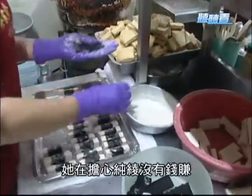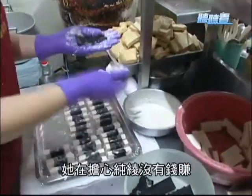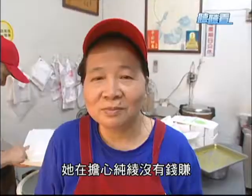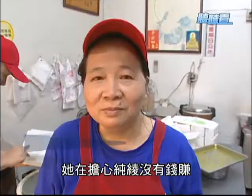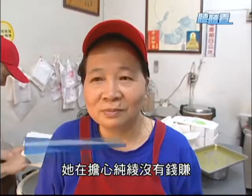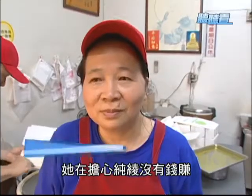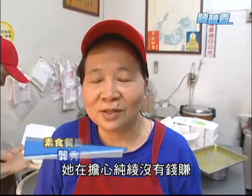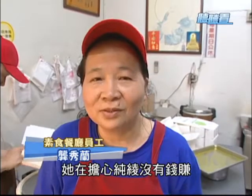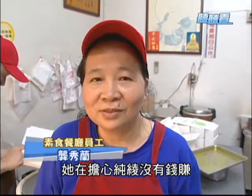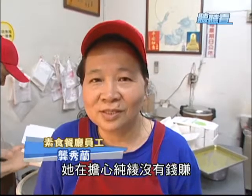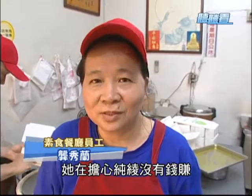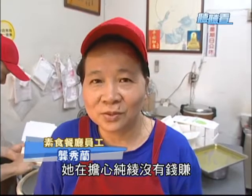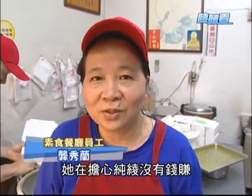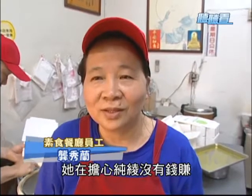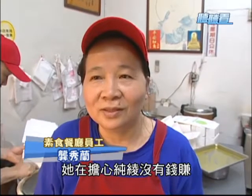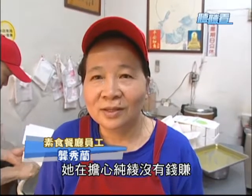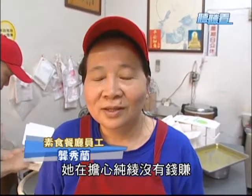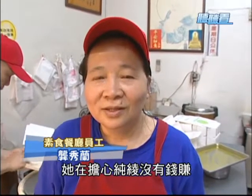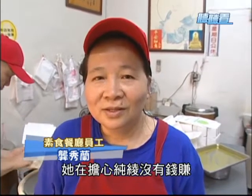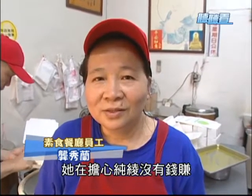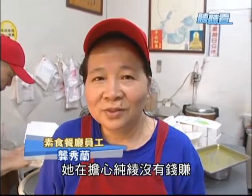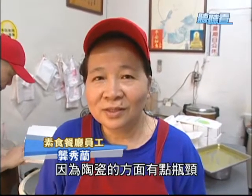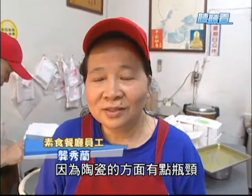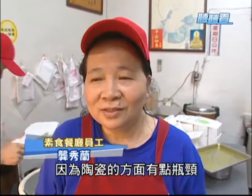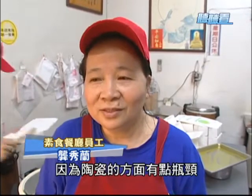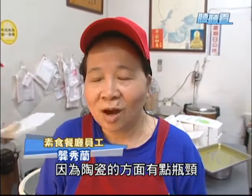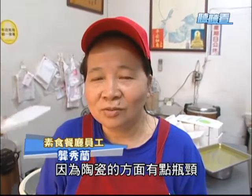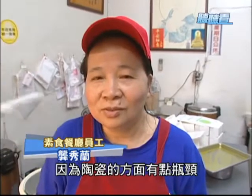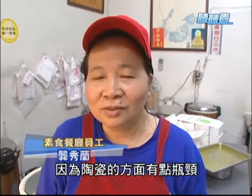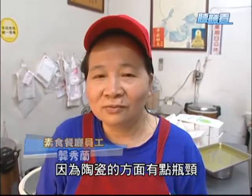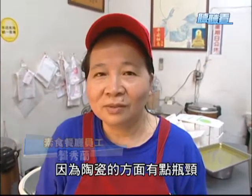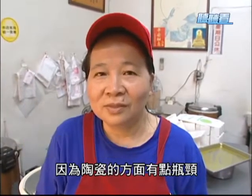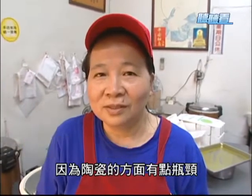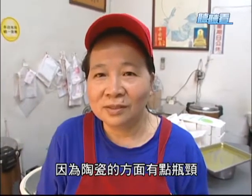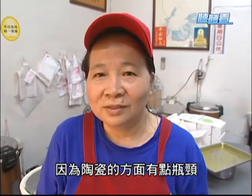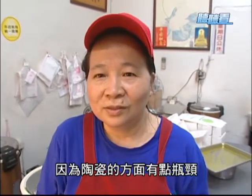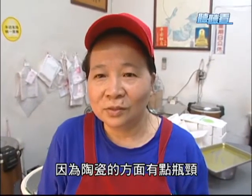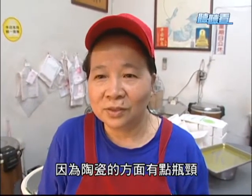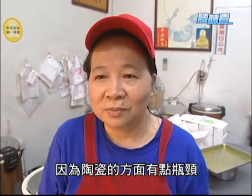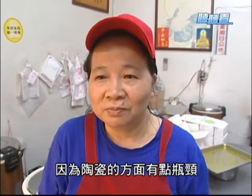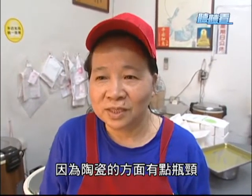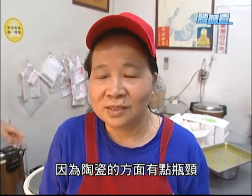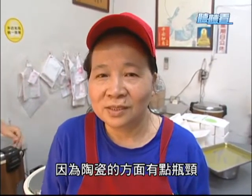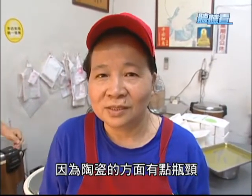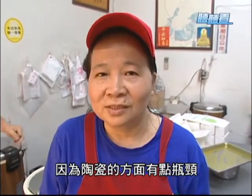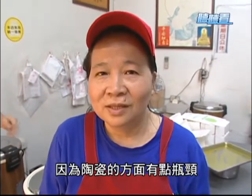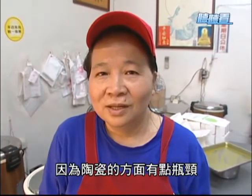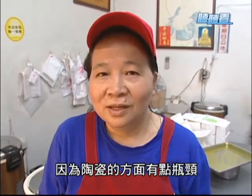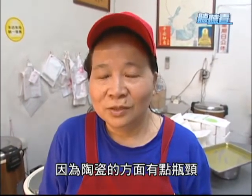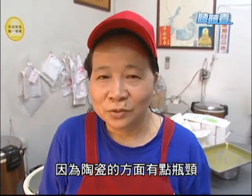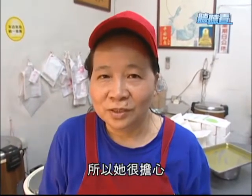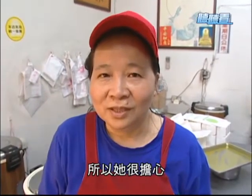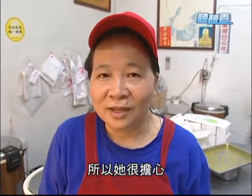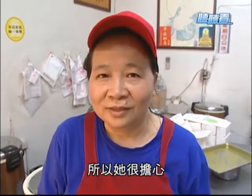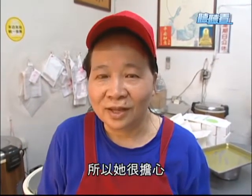玲没有钱赚，因为陶瓷的方面有点瓶颈，所以她很担